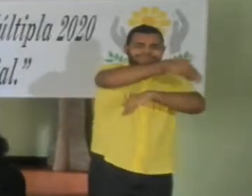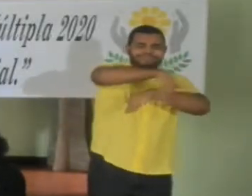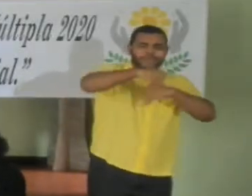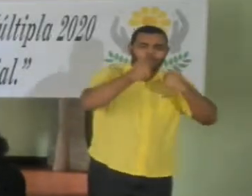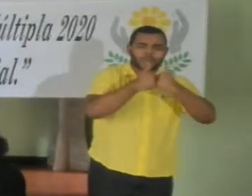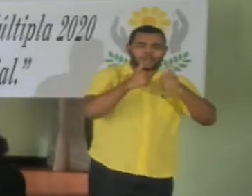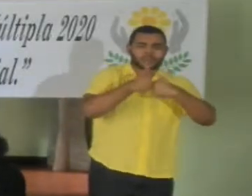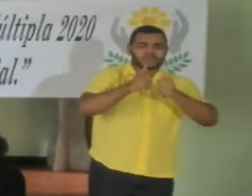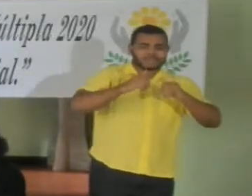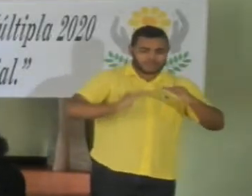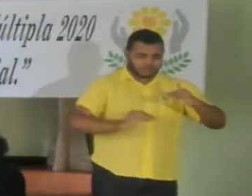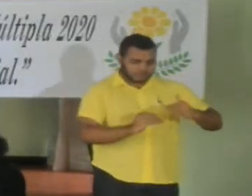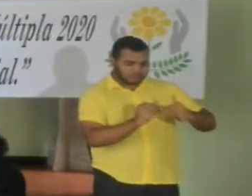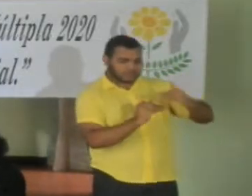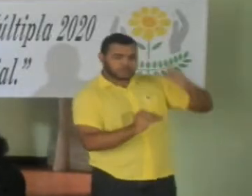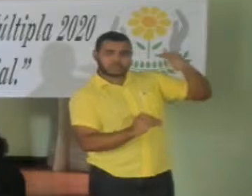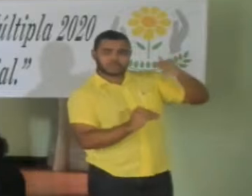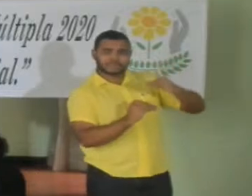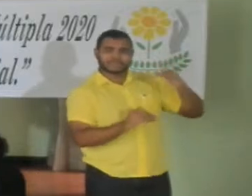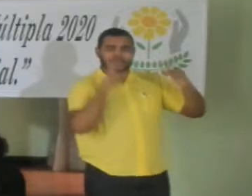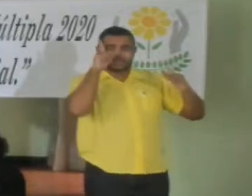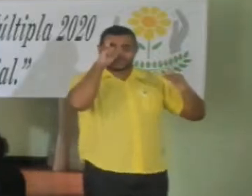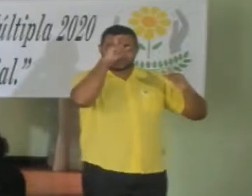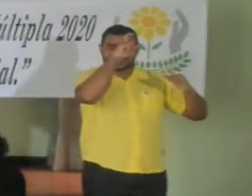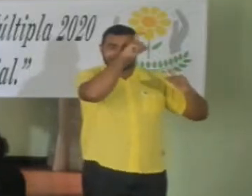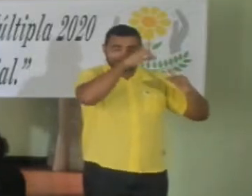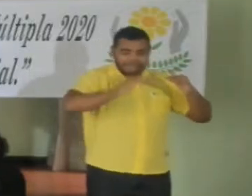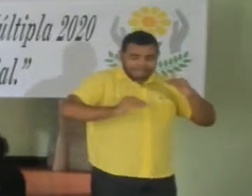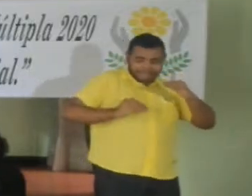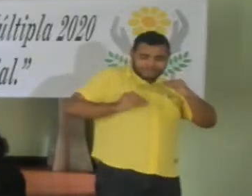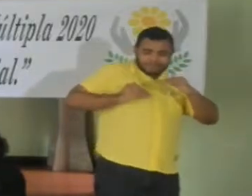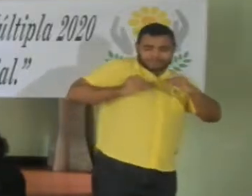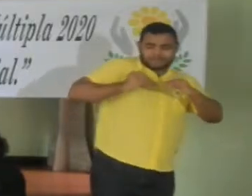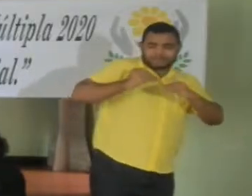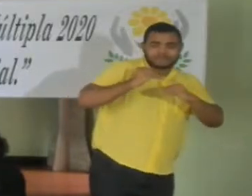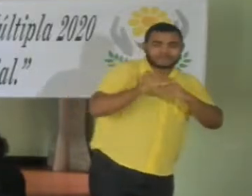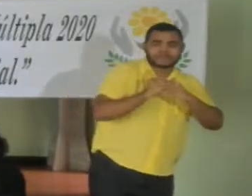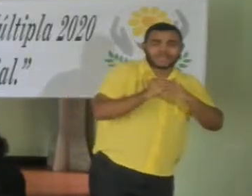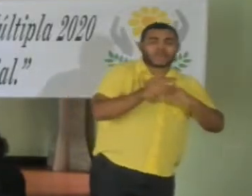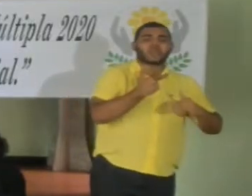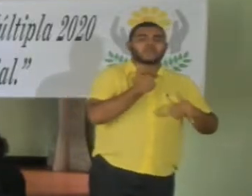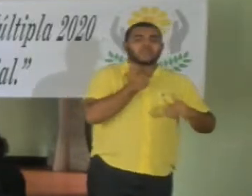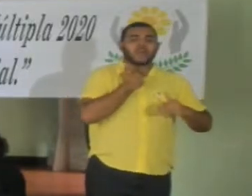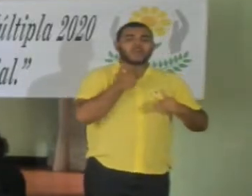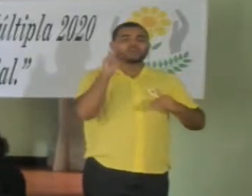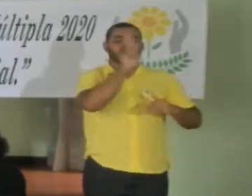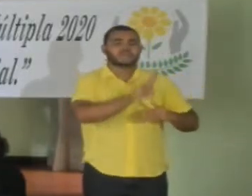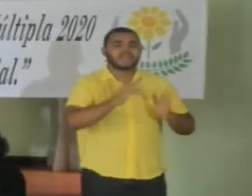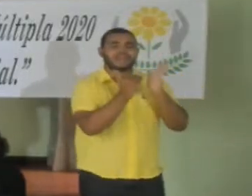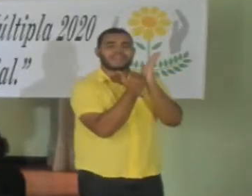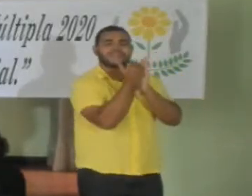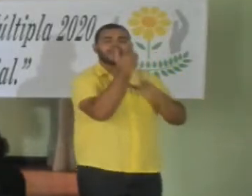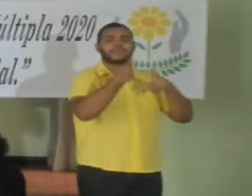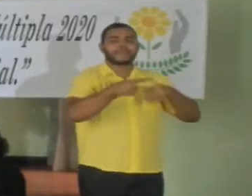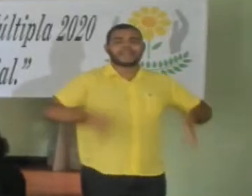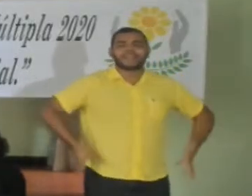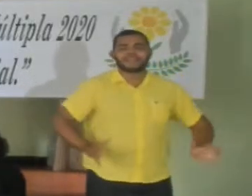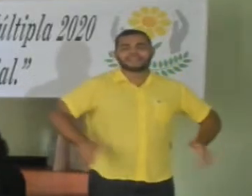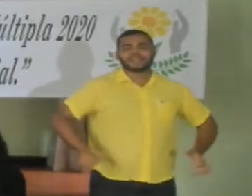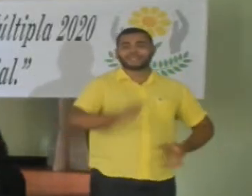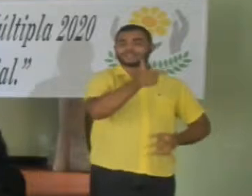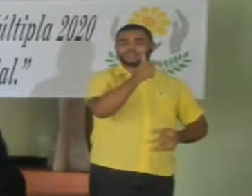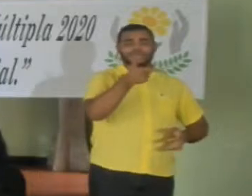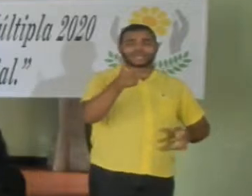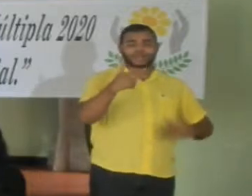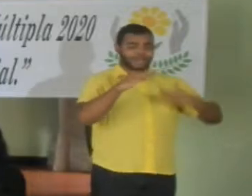público. A altura do degrau, muito alto. Não faz uso do elevador por não ser cadeirante. Né? Então, ela, para não